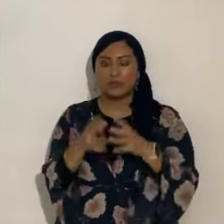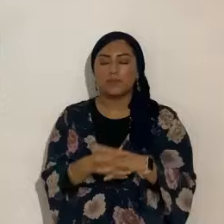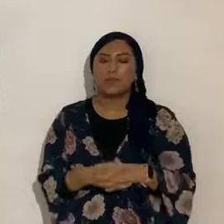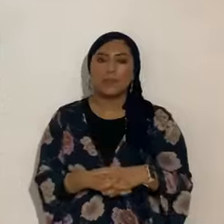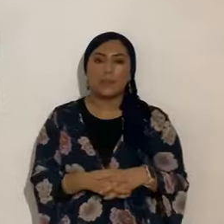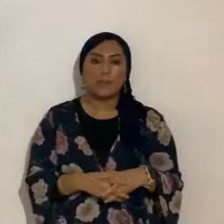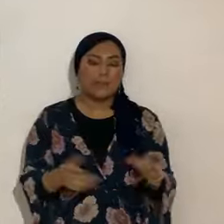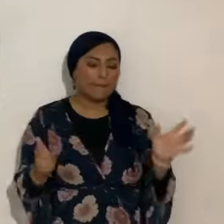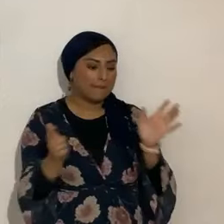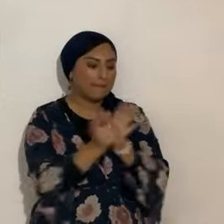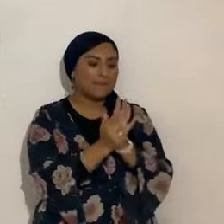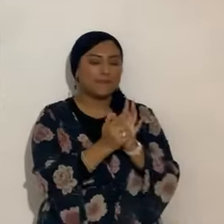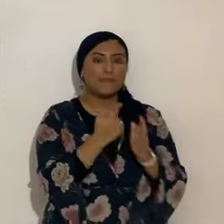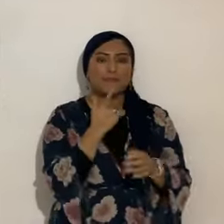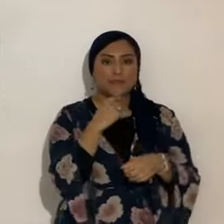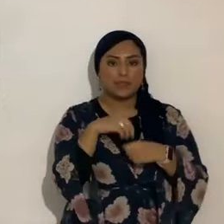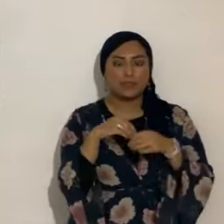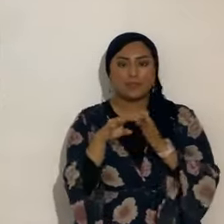prohibido en la Biblia.